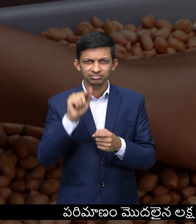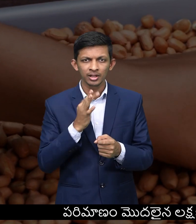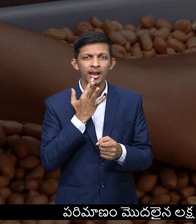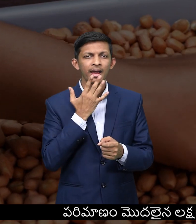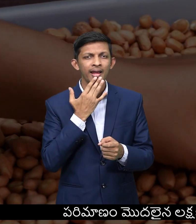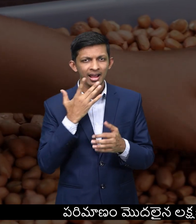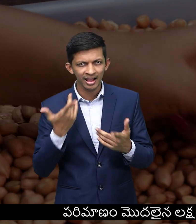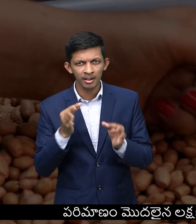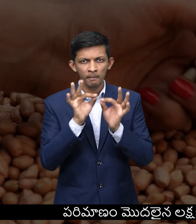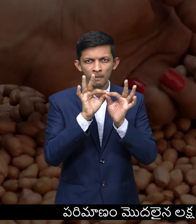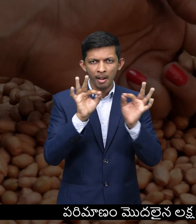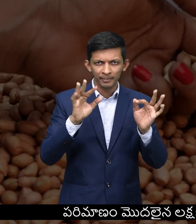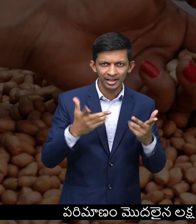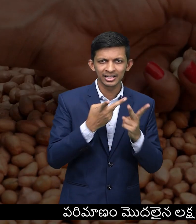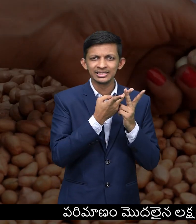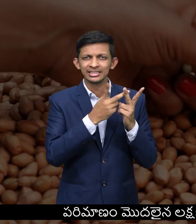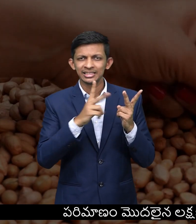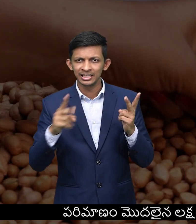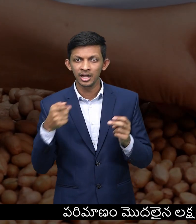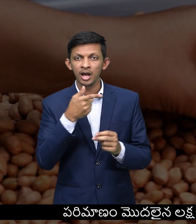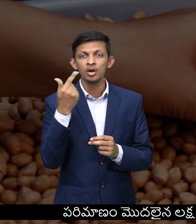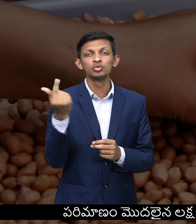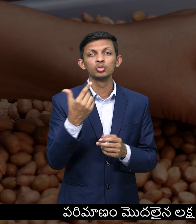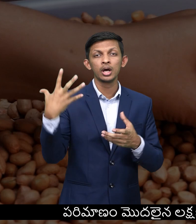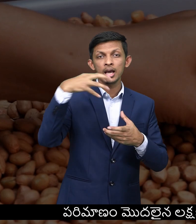లక్షణాలలో ఒకదానిలో భిన్నంగా ఉంటే